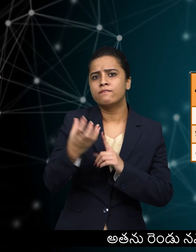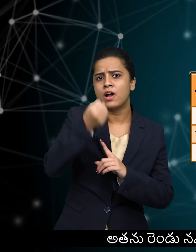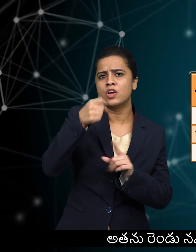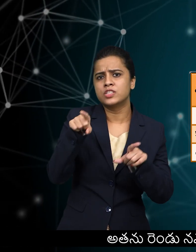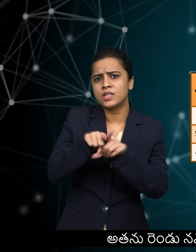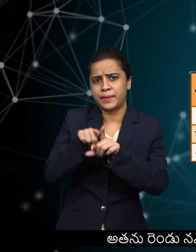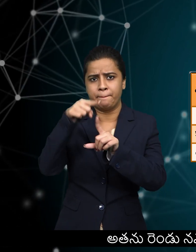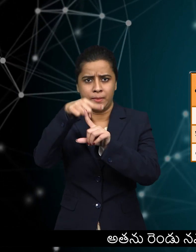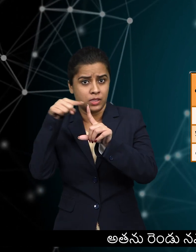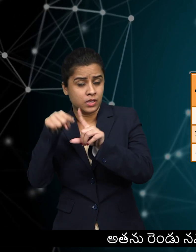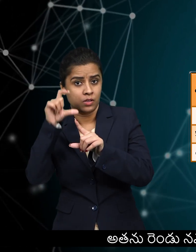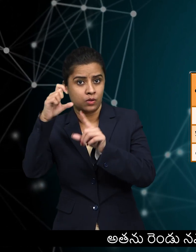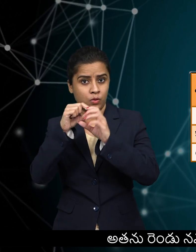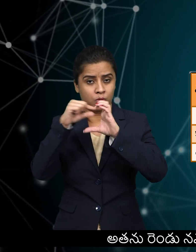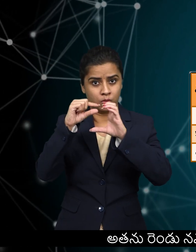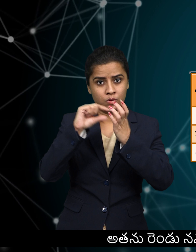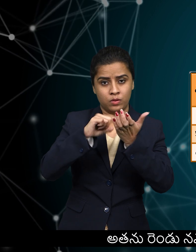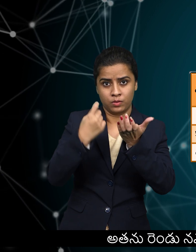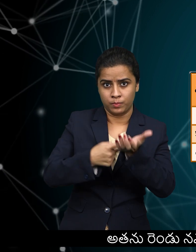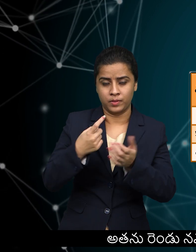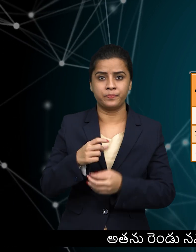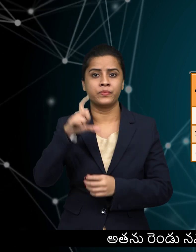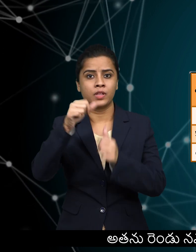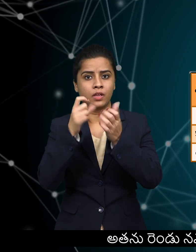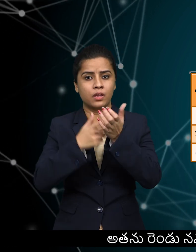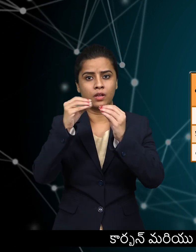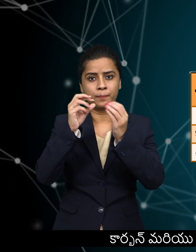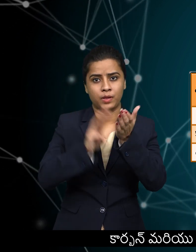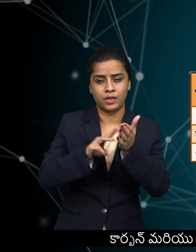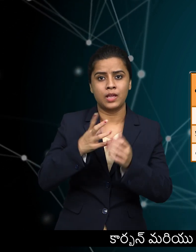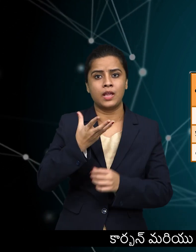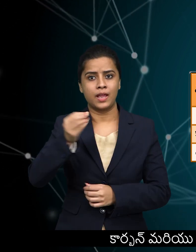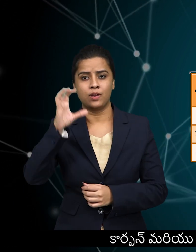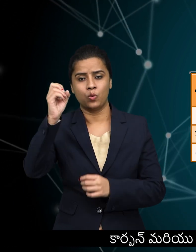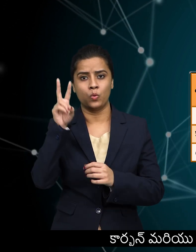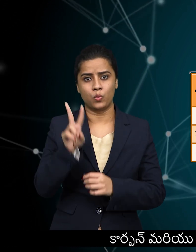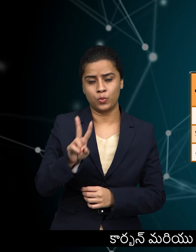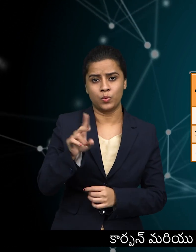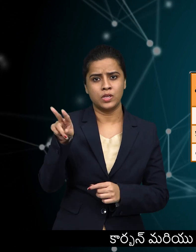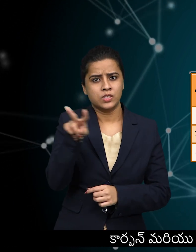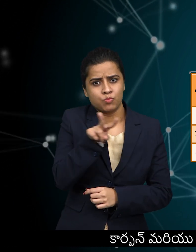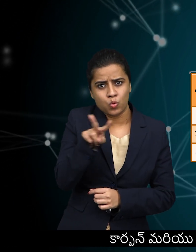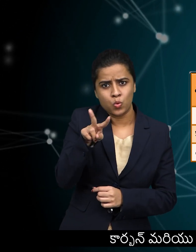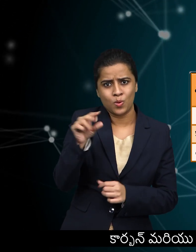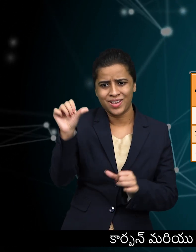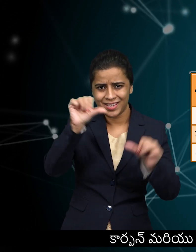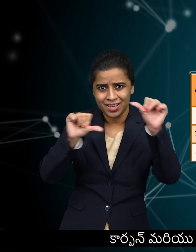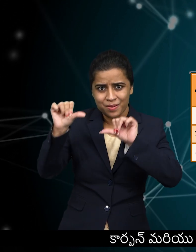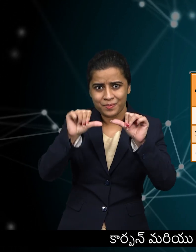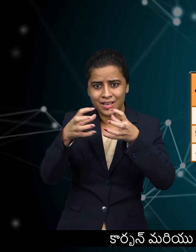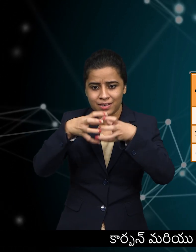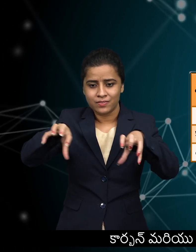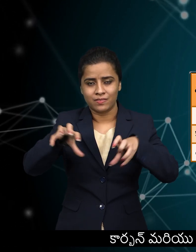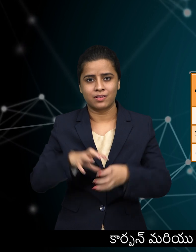అతను 2 నమూనాలలో ఒకే శాతం రాగి, కార్బన్ మరియు ఆక్సిజన్ను కనుగొన్నాడు.